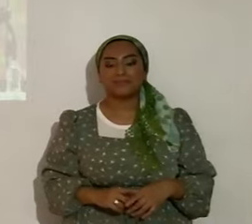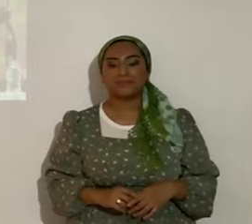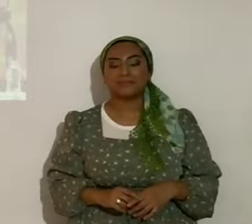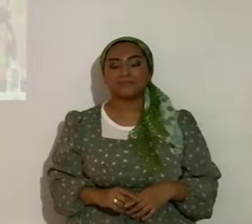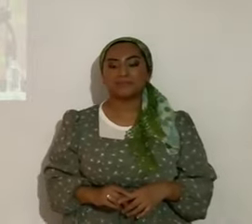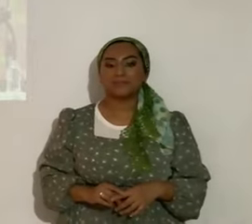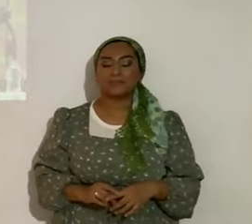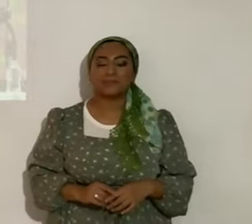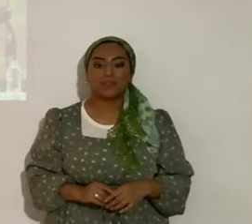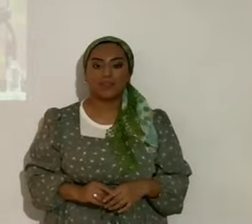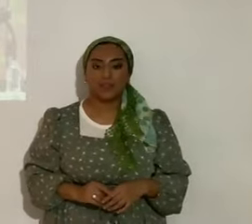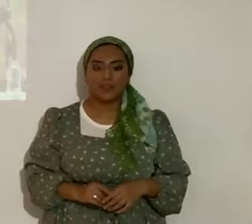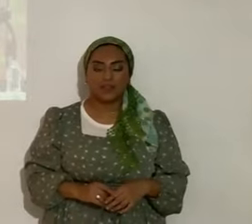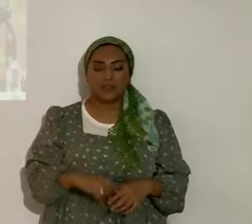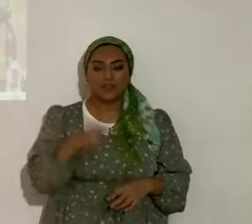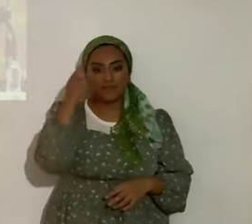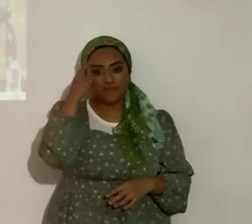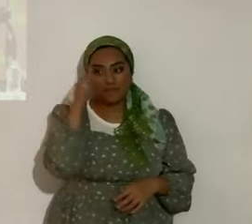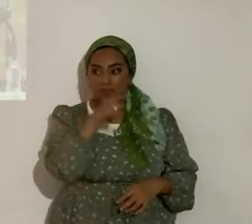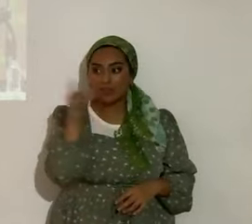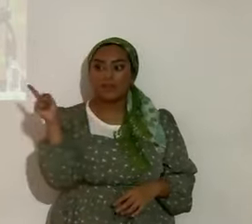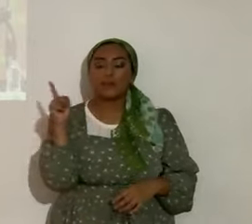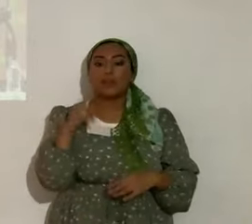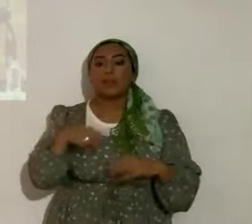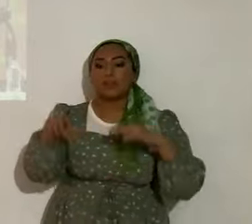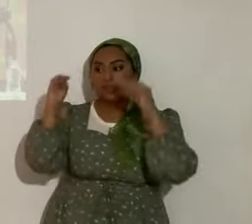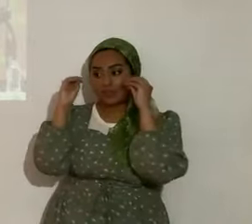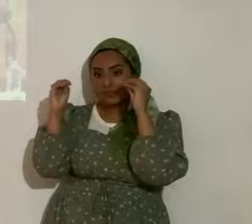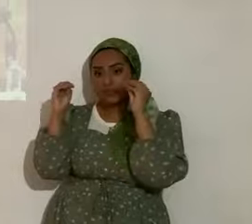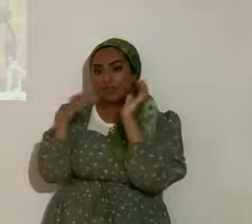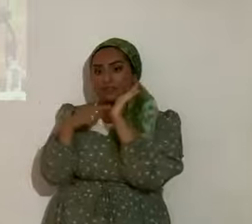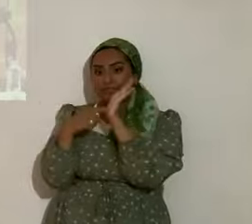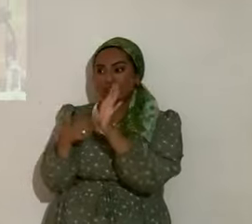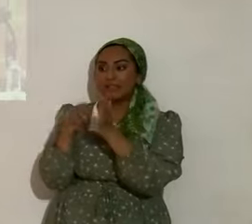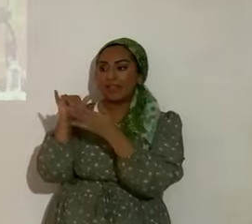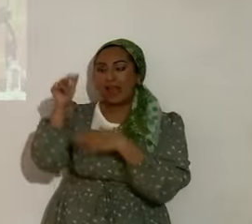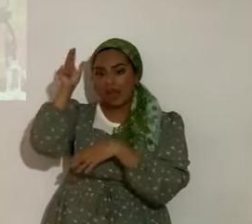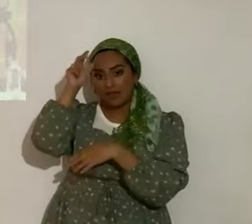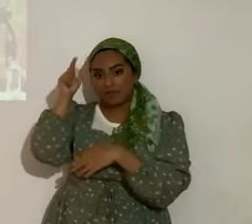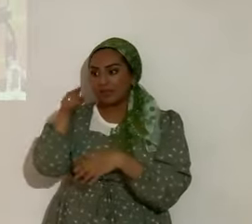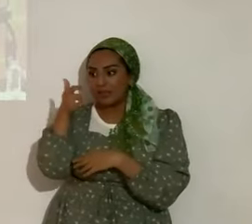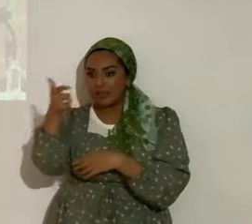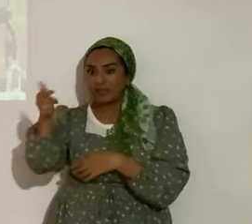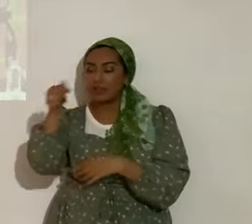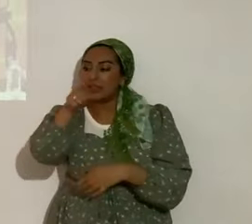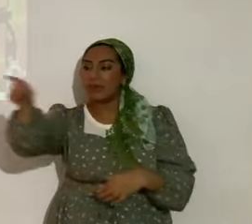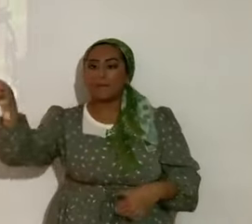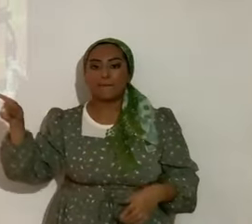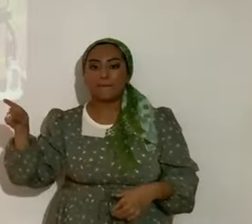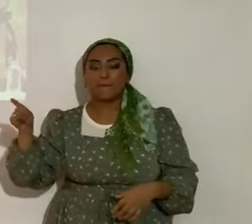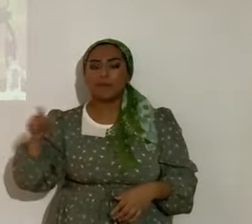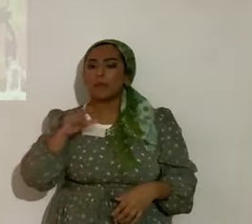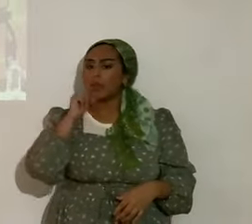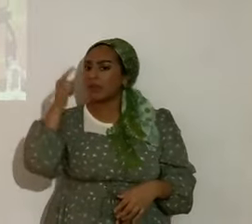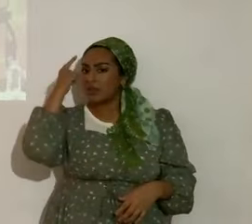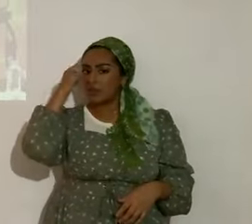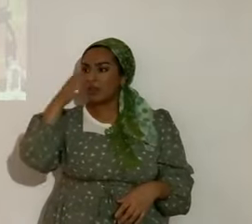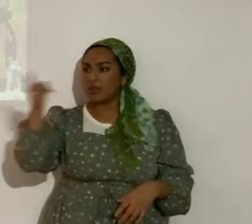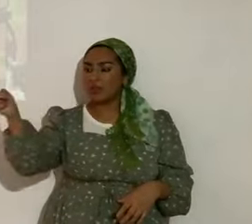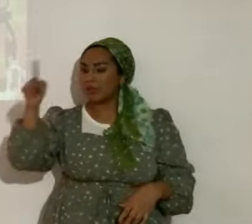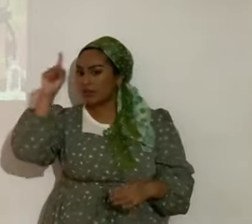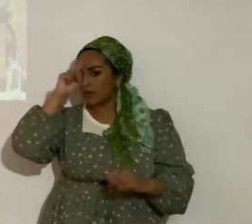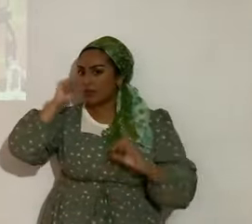La idea es que para ellos será la enseñanza de ver ese demonio. Pero no creas que estaban